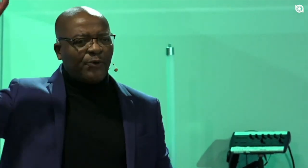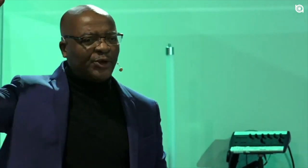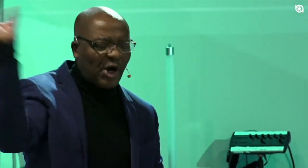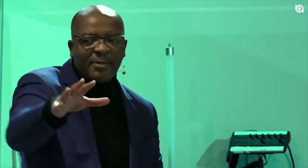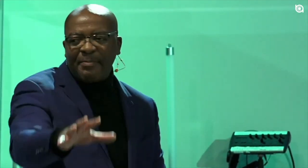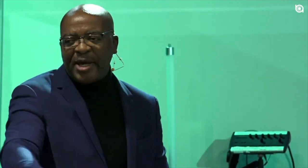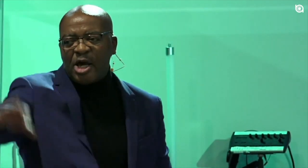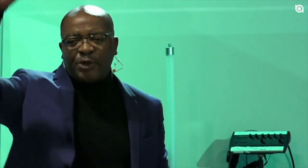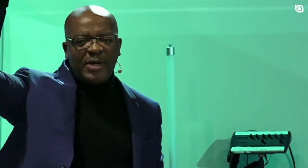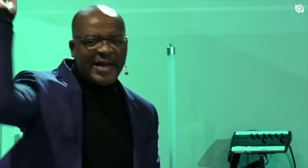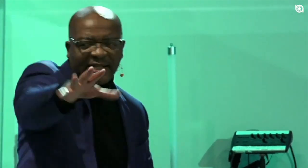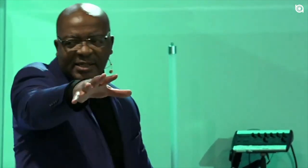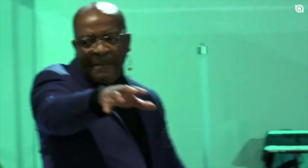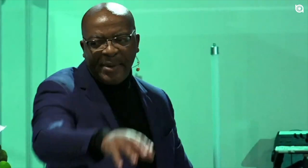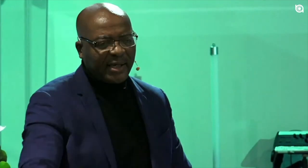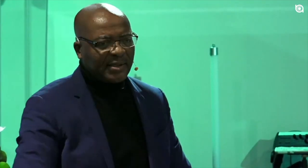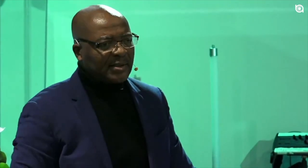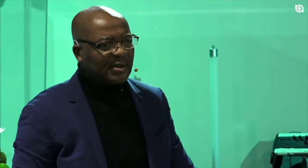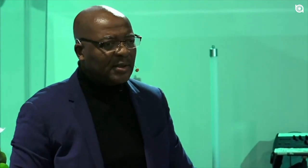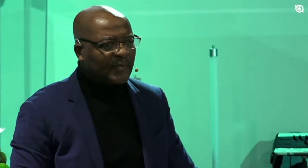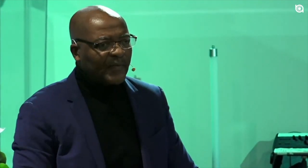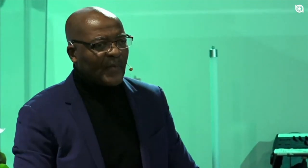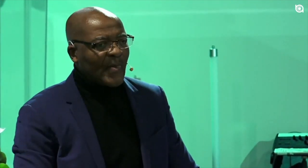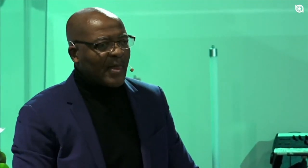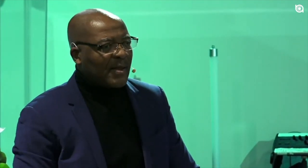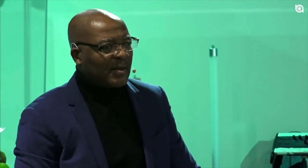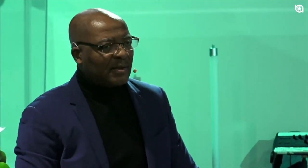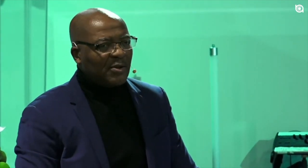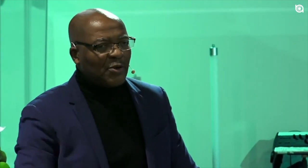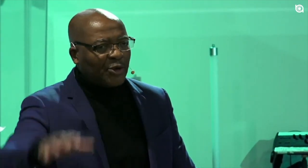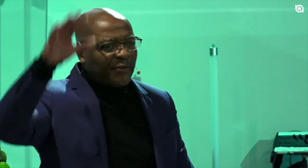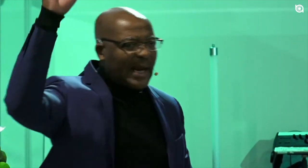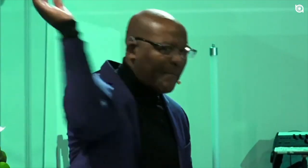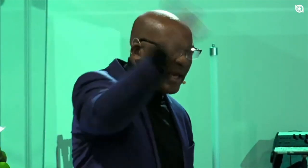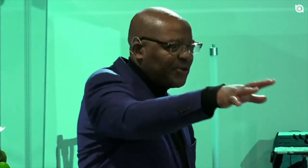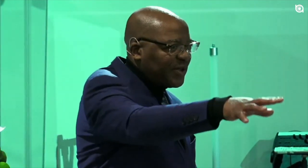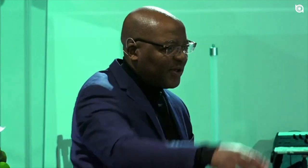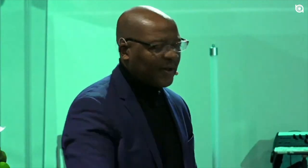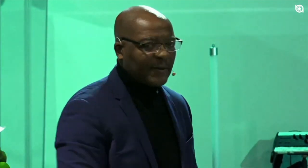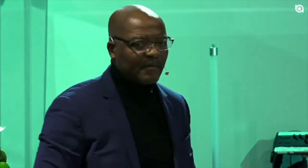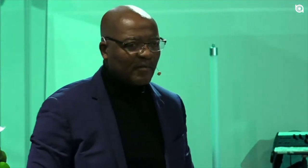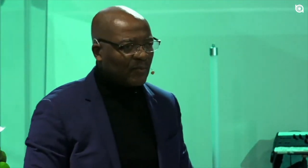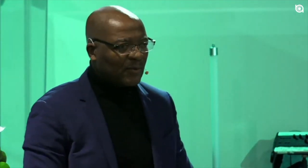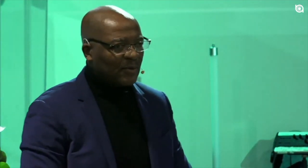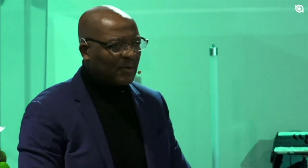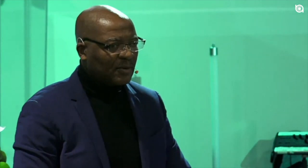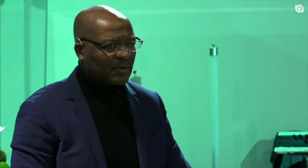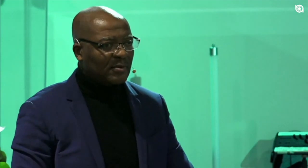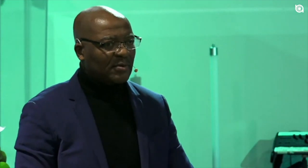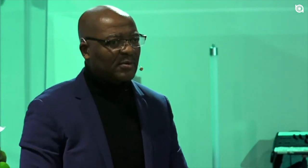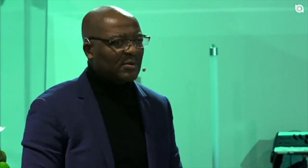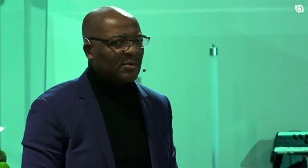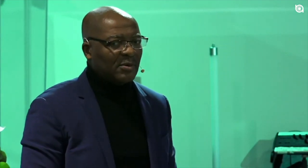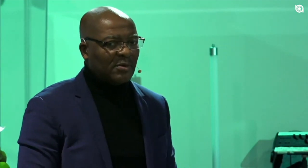Jésus a dit, je vous donne ma paix, je vous laisse ma paix. Recevez la paix du Seigneur.